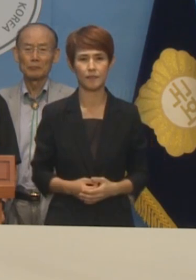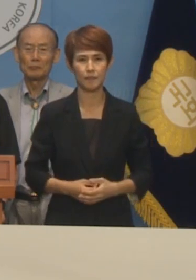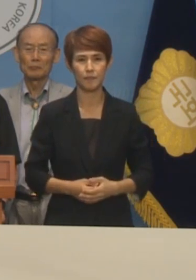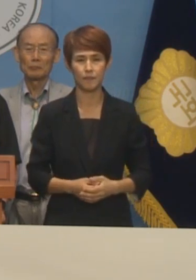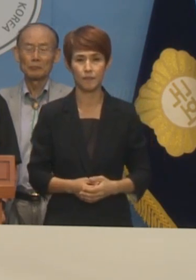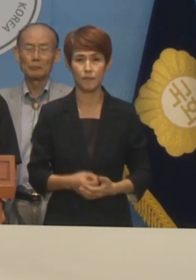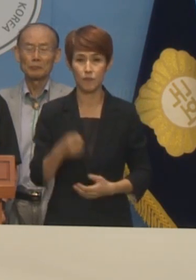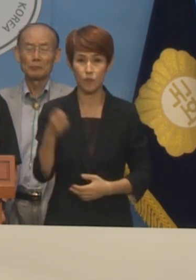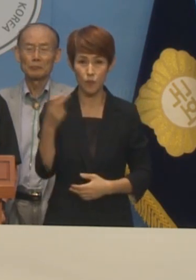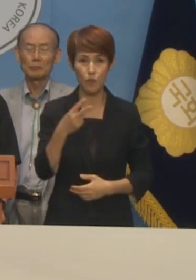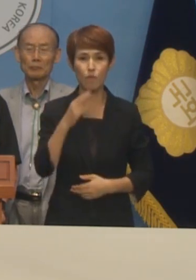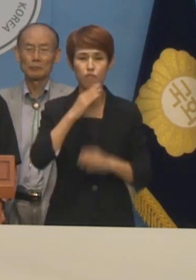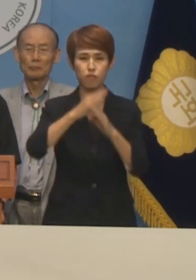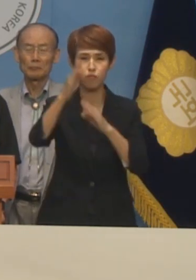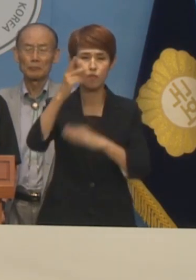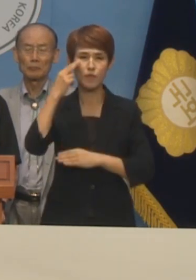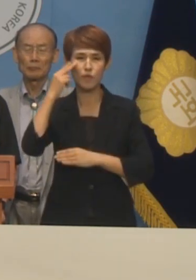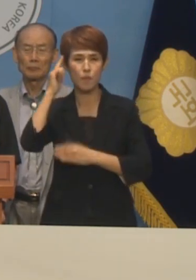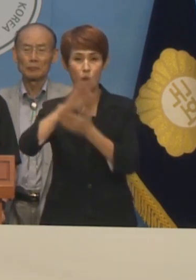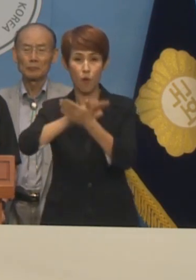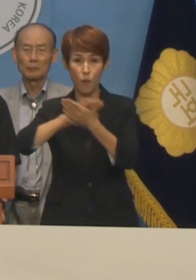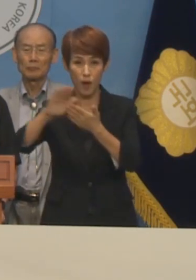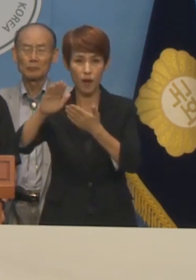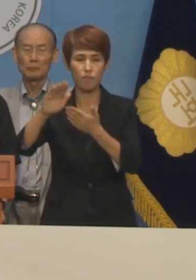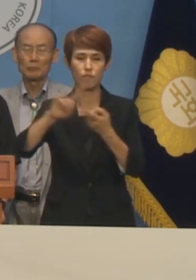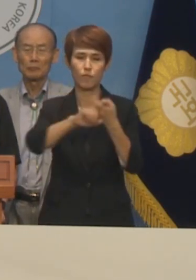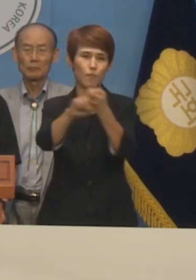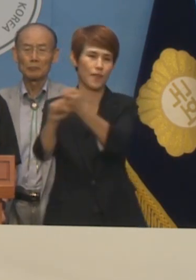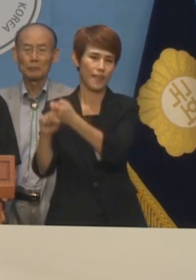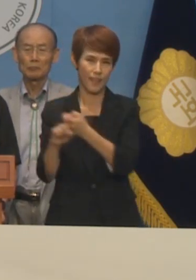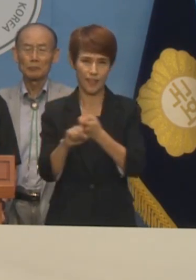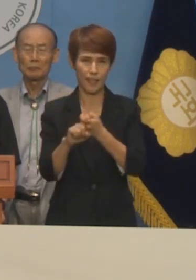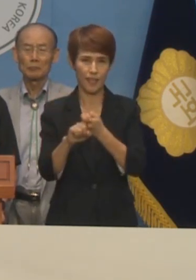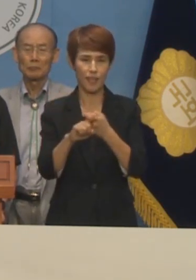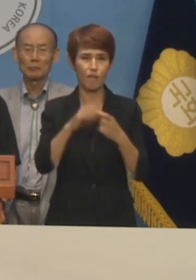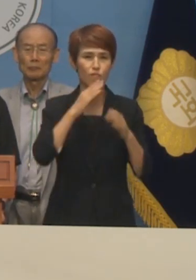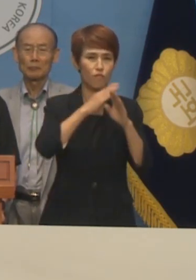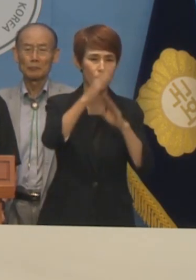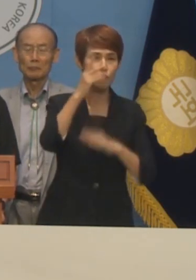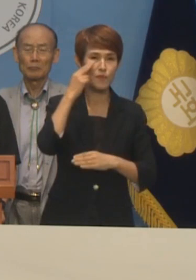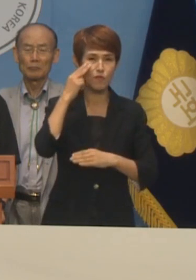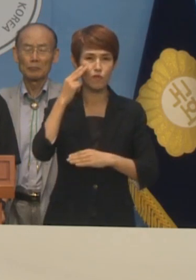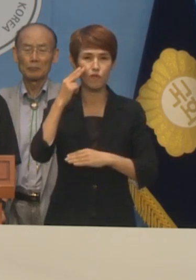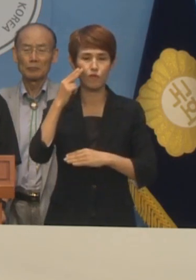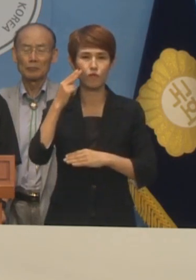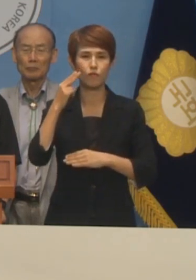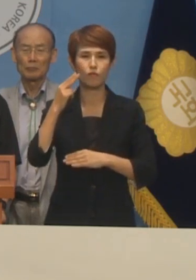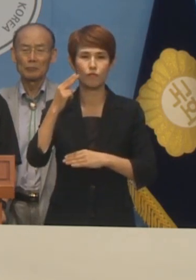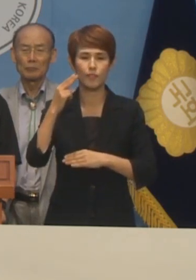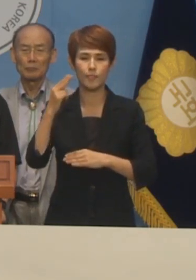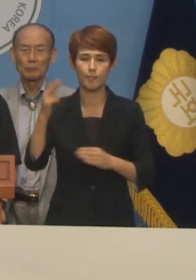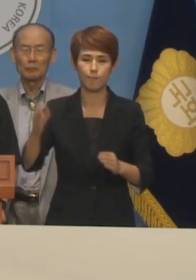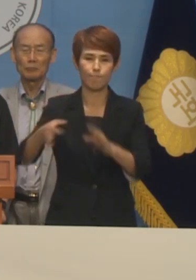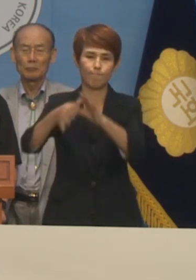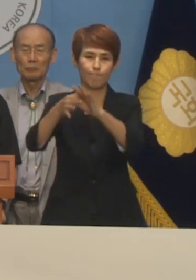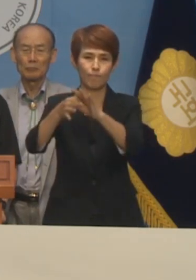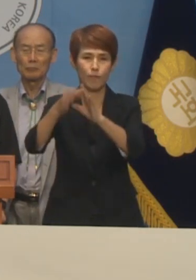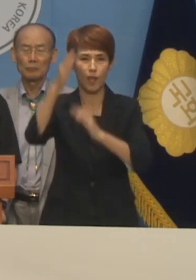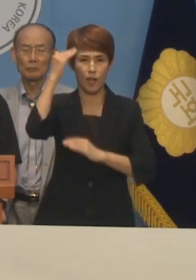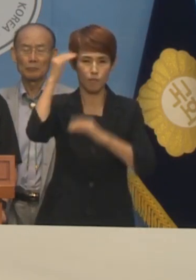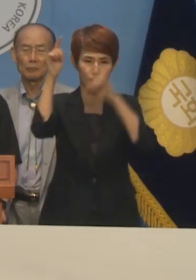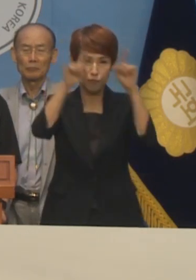하나, 남북미 평화동맹, 북미 국교 수수립, 한반도